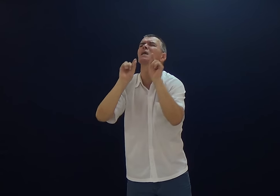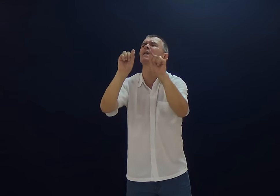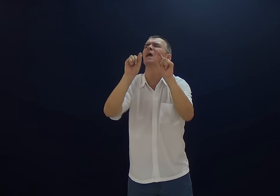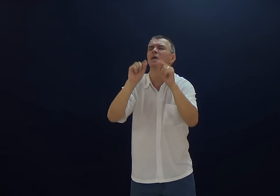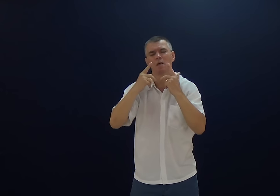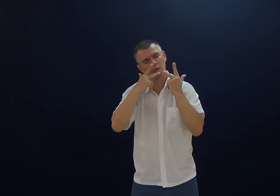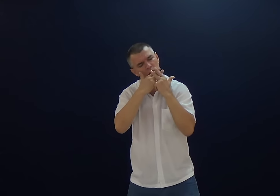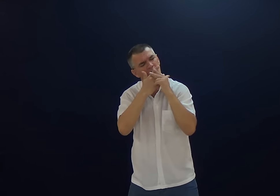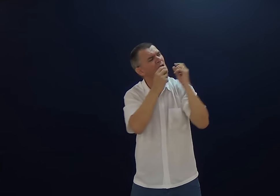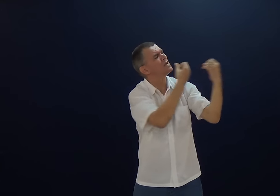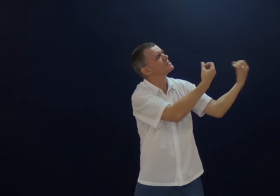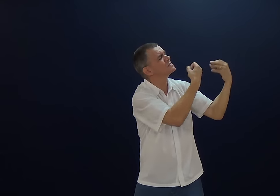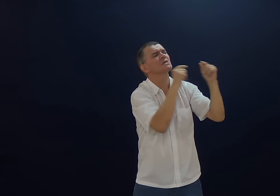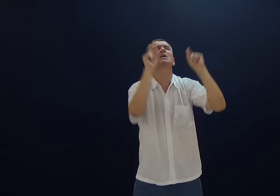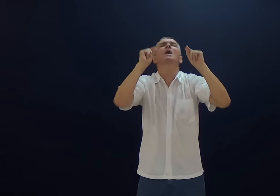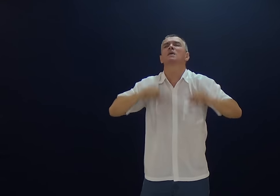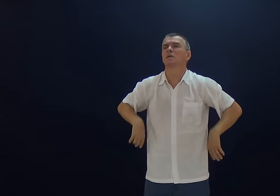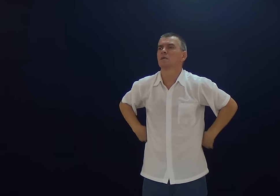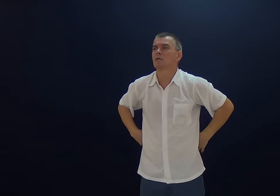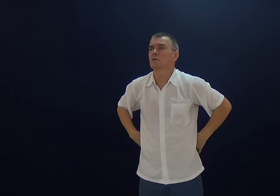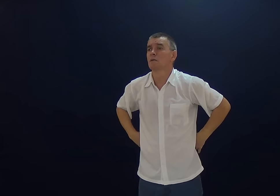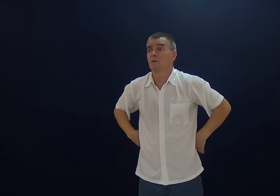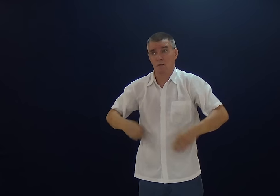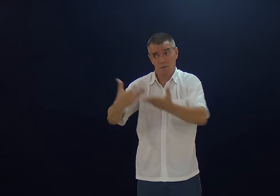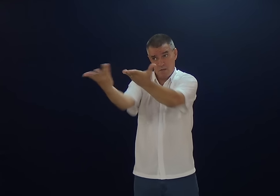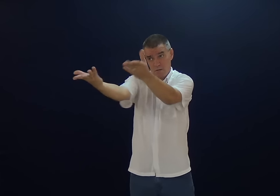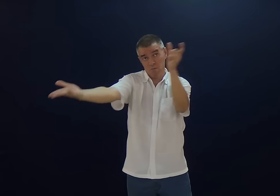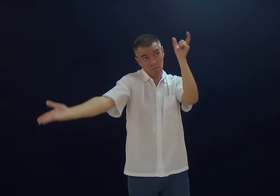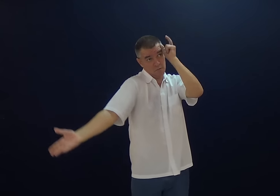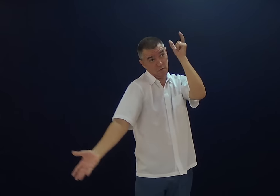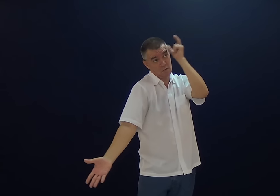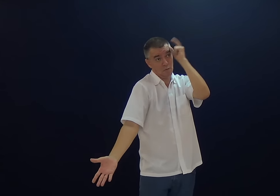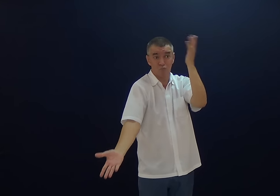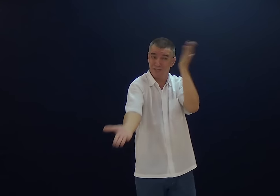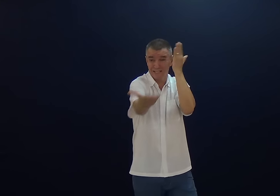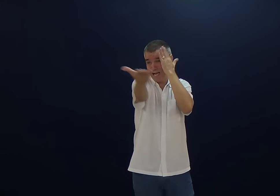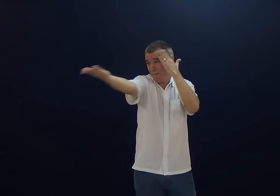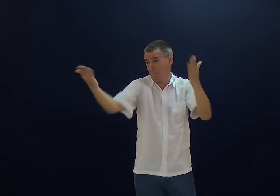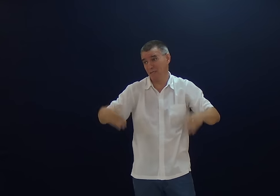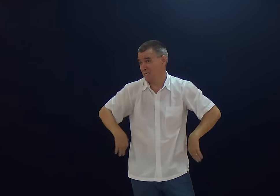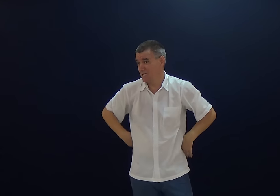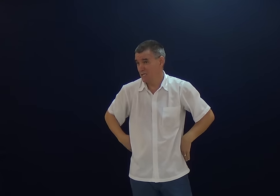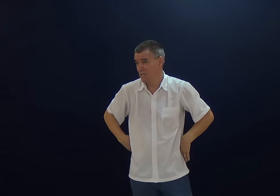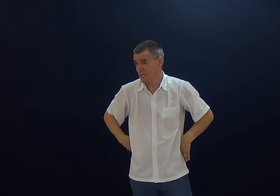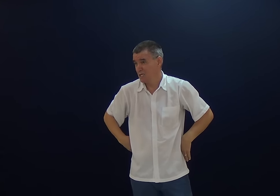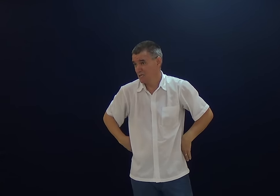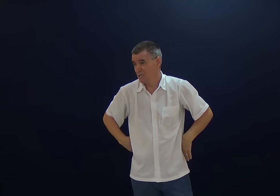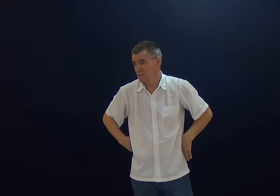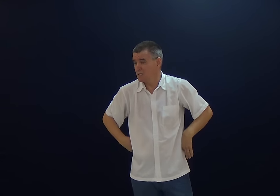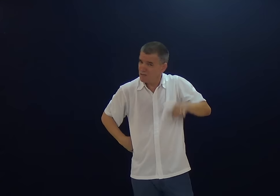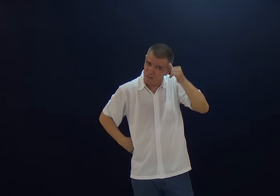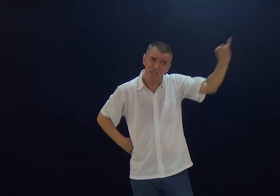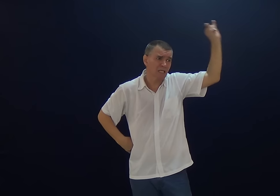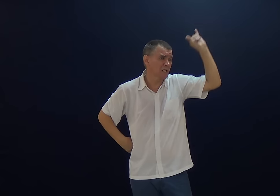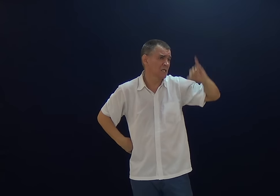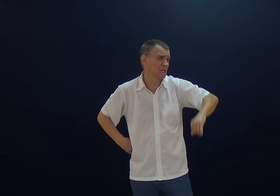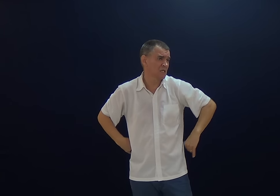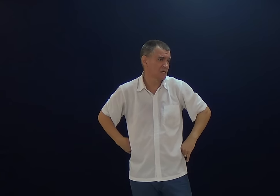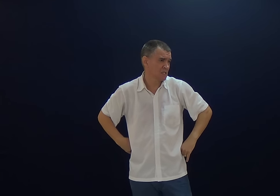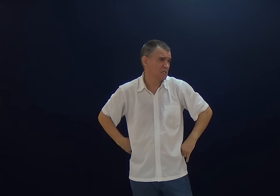quem que ensina a gente a fofocar quem que ensina você a fofocar o inimigo das nossas almas então